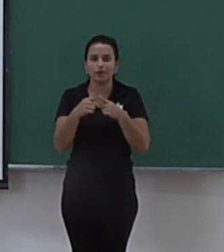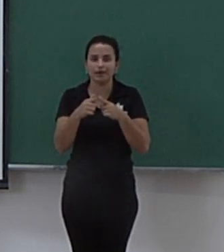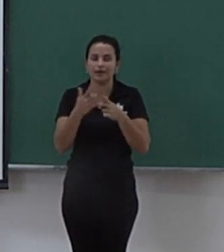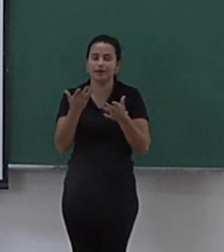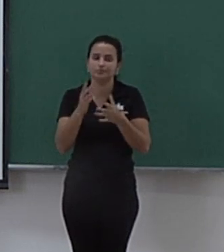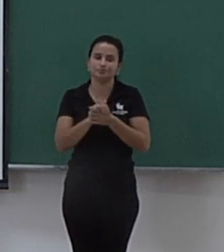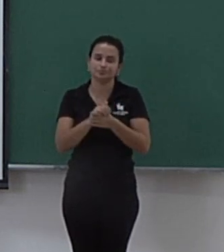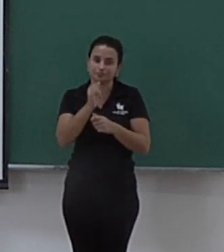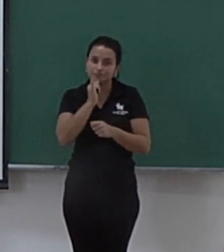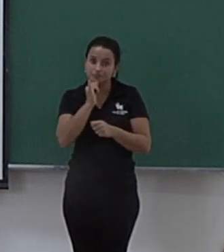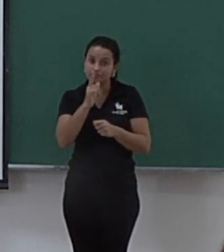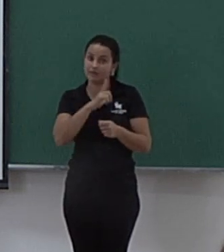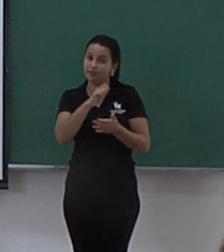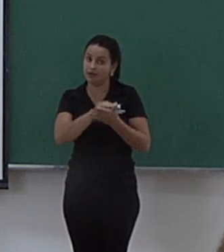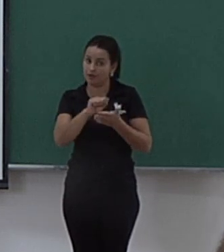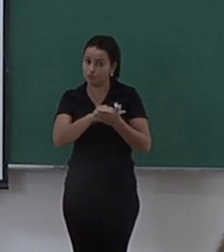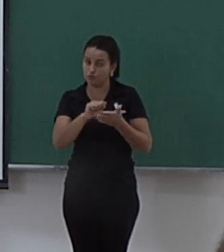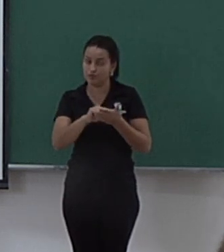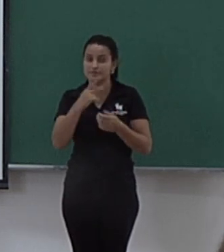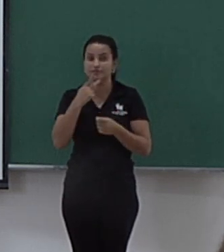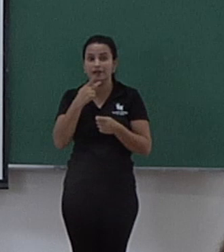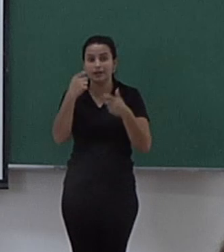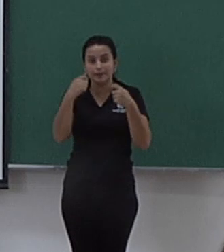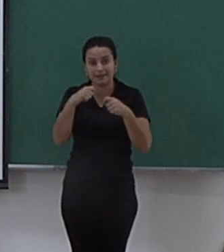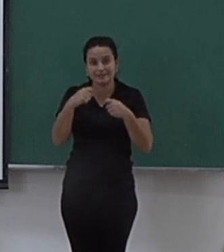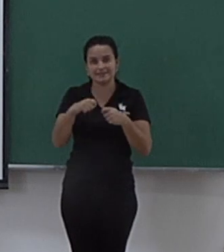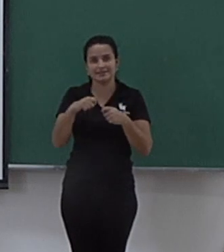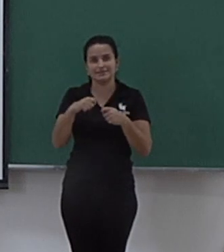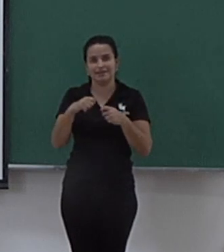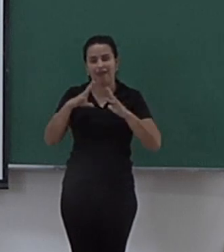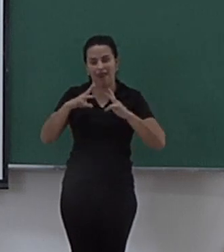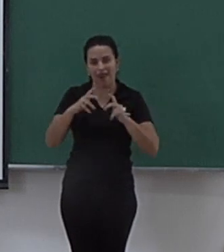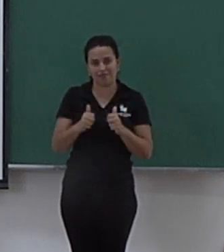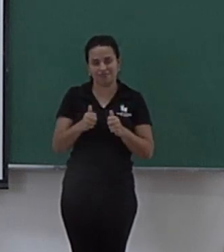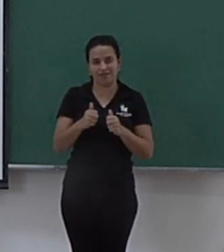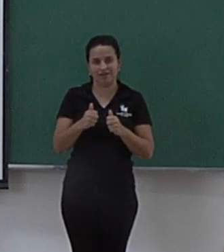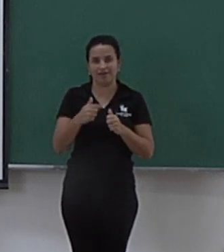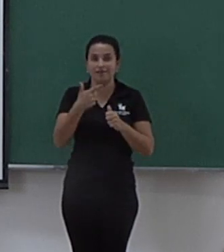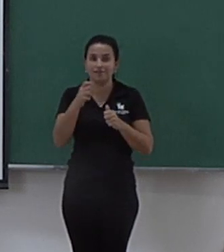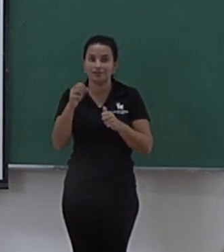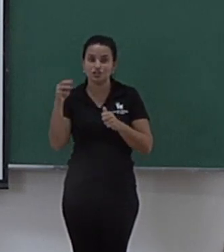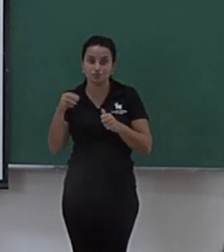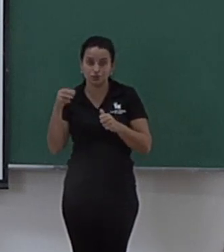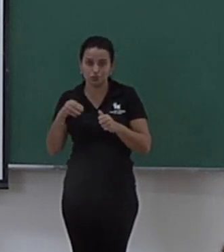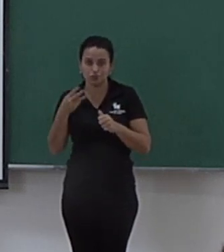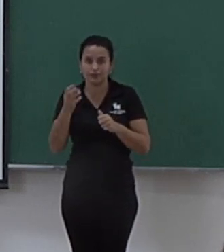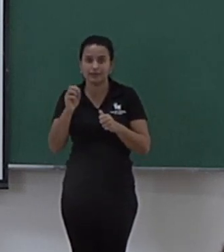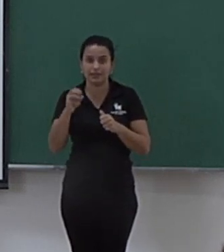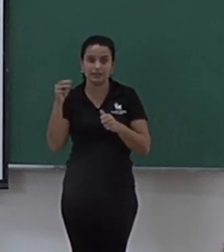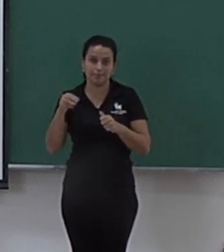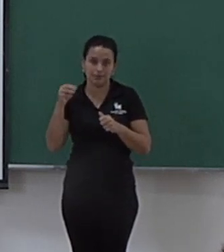exemplo, alguns autores preconizam que você tem que lavar, tipo assim, 20 minutos, 30 minutos, botar até aquilo